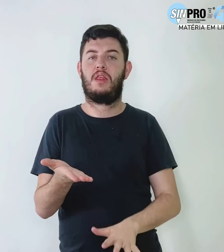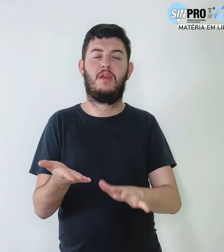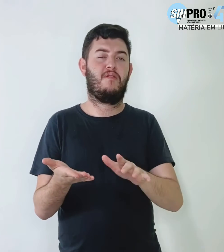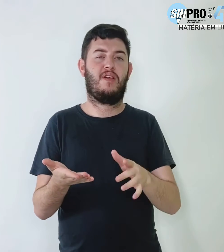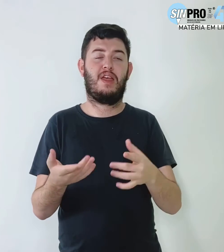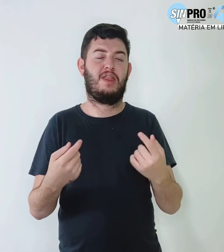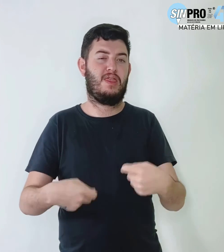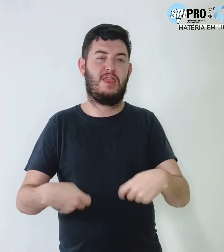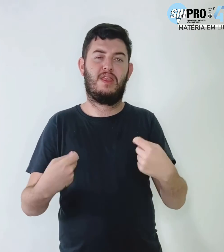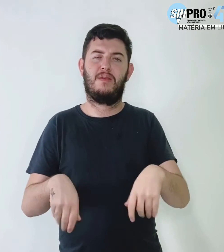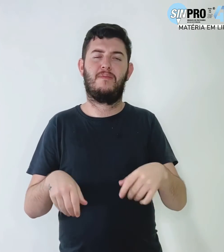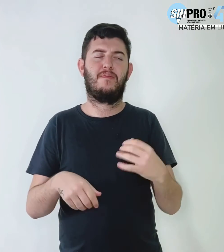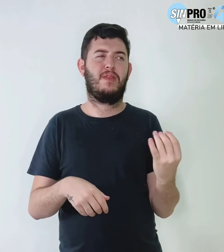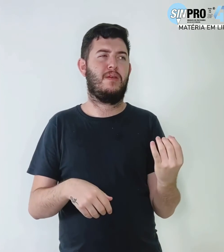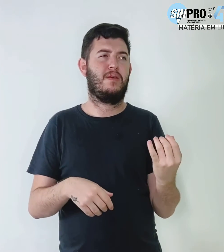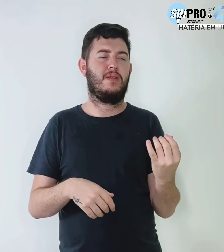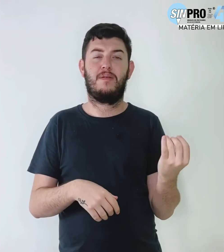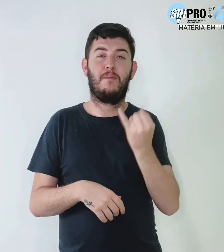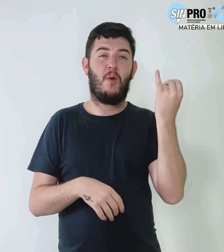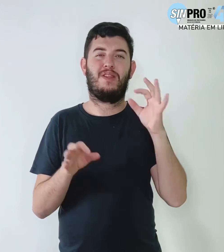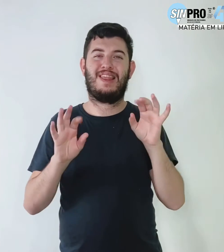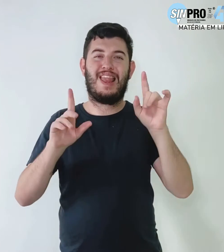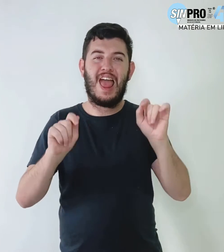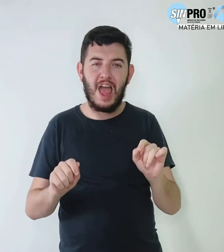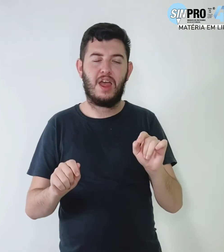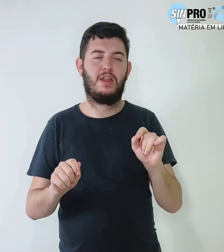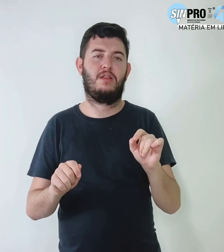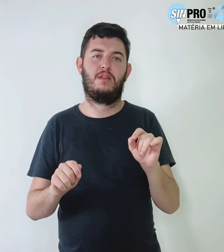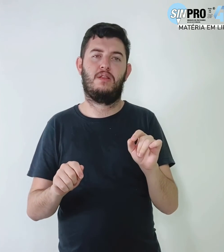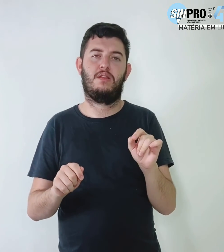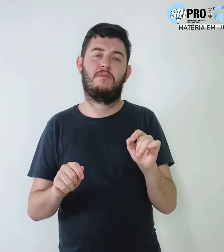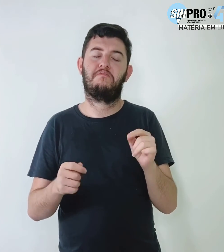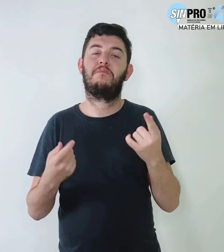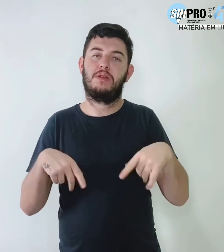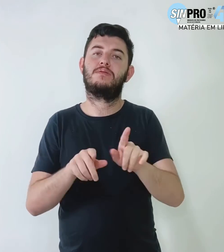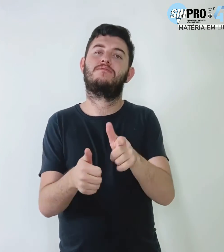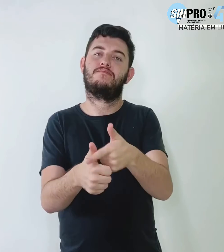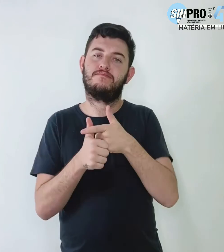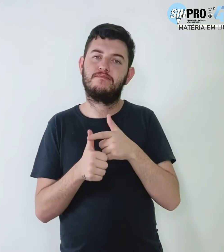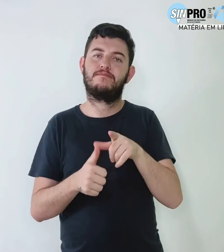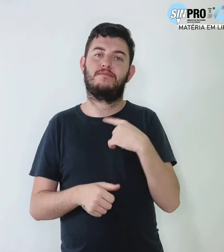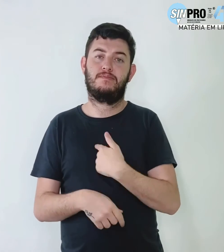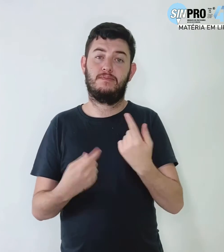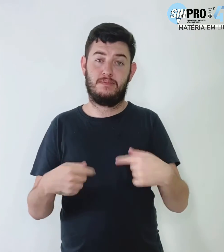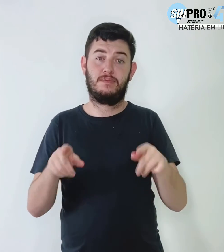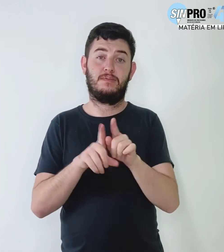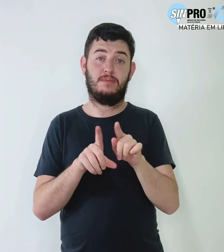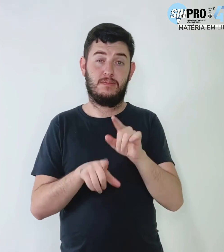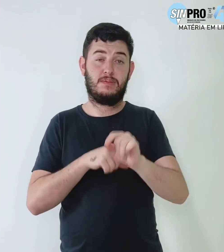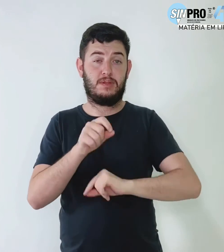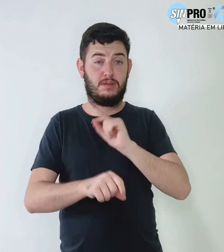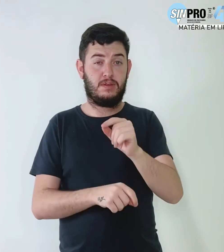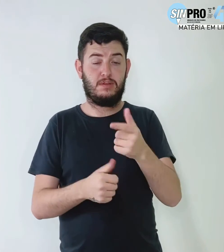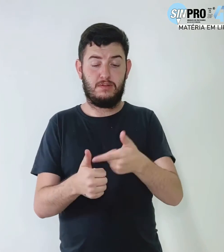não sejam extremamente essenciais devam ser suspensas. Ou seja, a gente